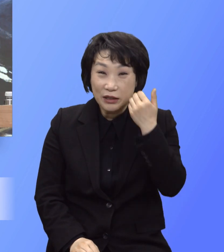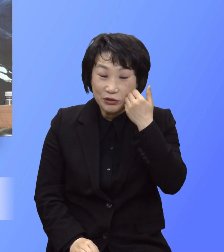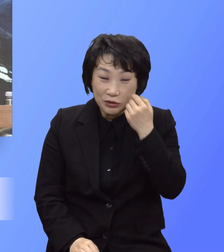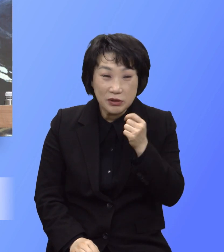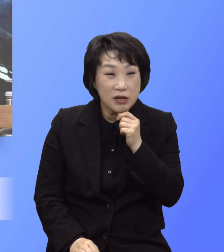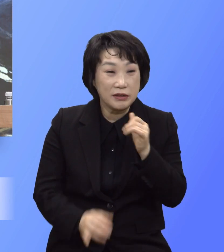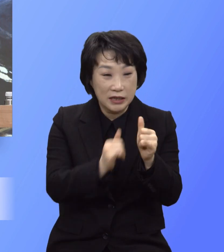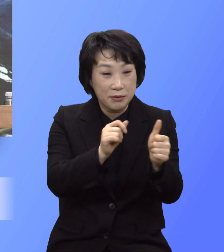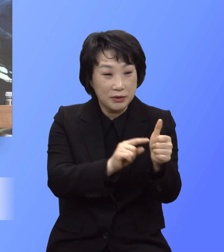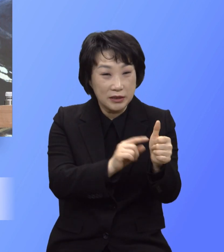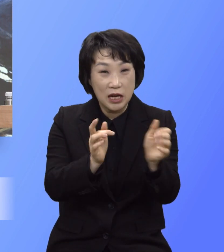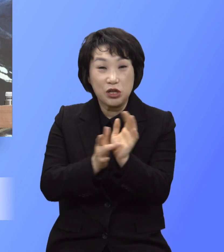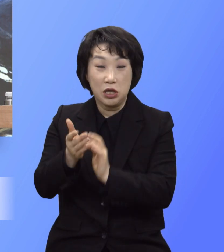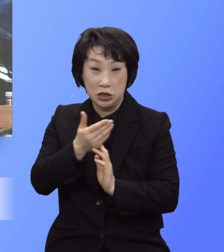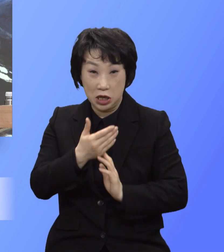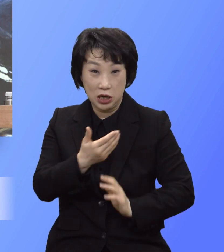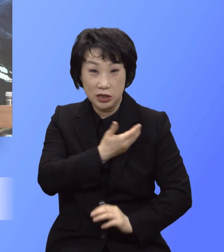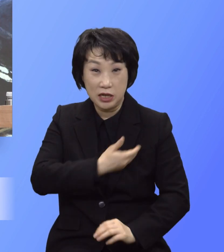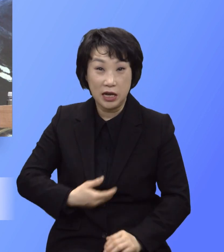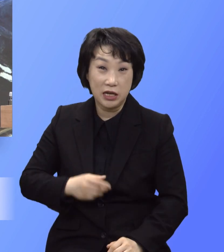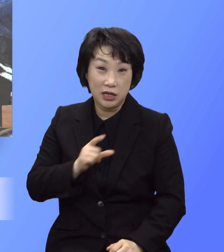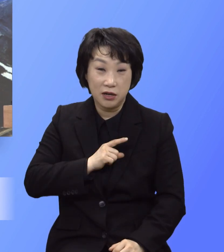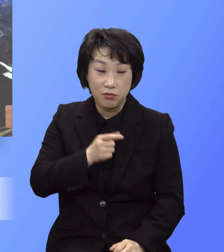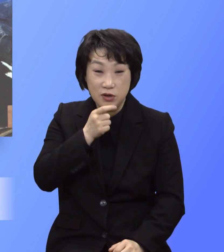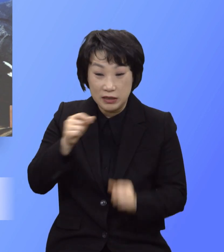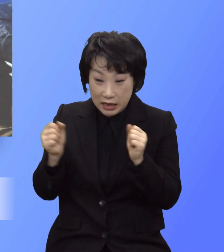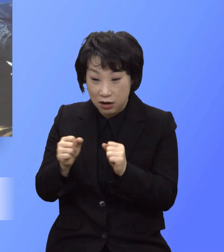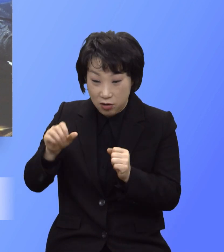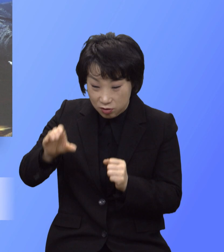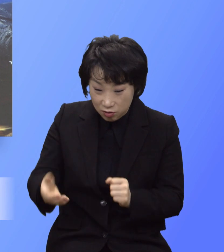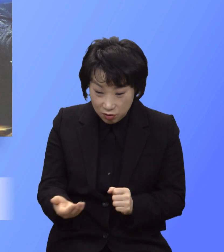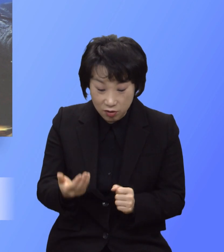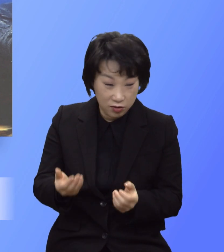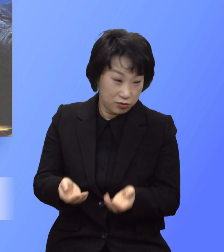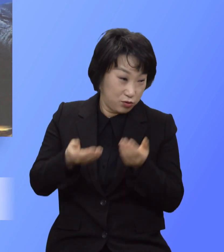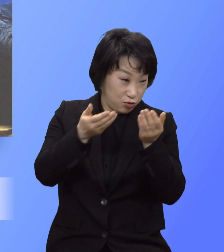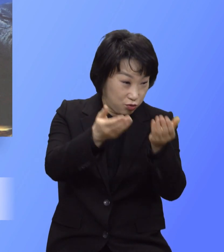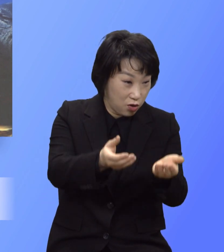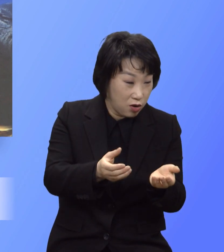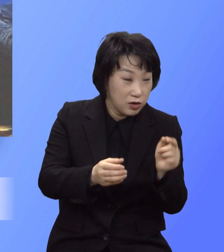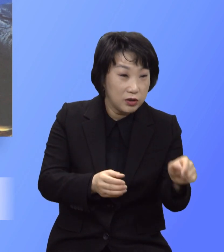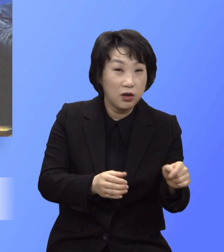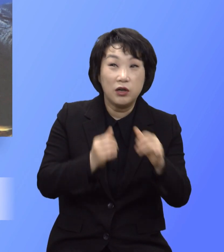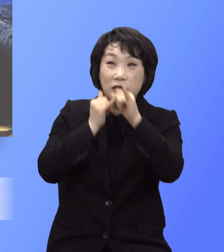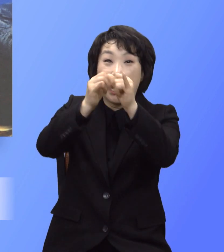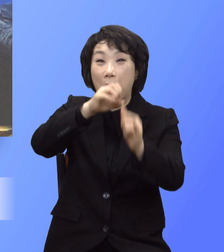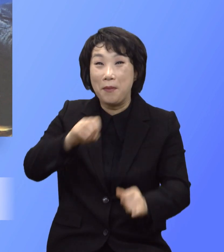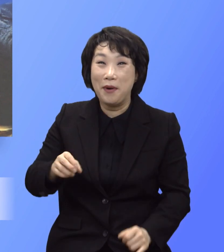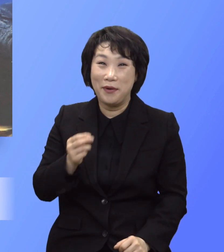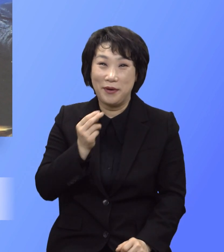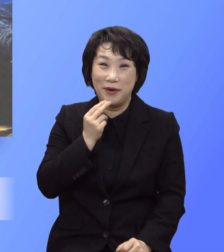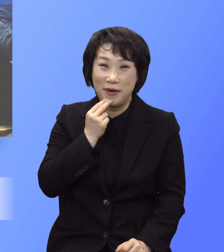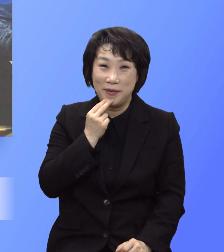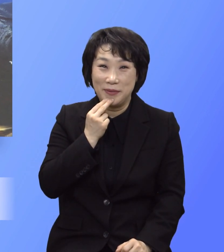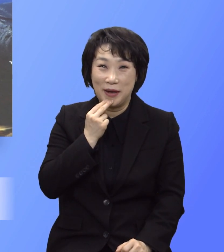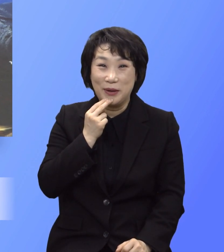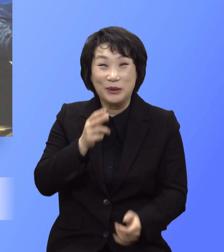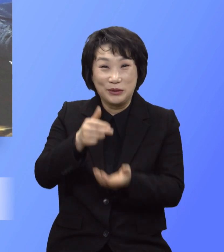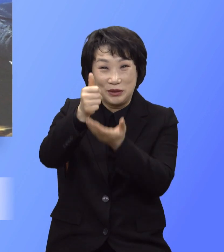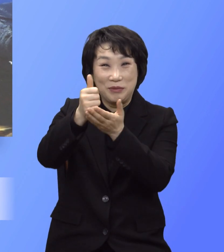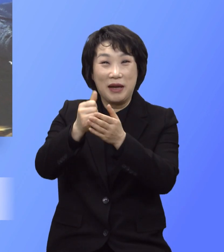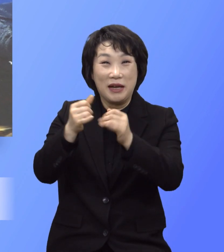소자에게 제자의 이름으로 냉수하는 것은 또저도 상을 잃지 않는다고